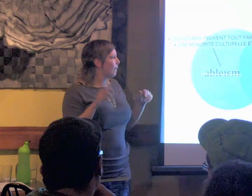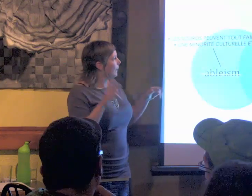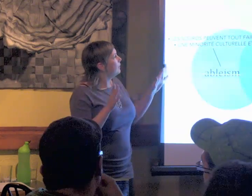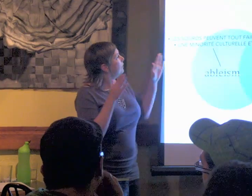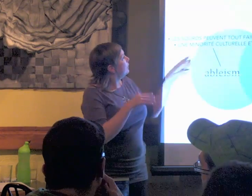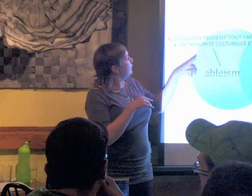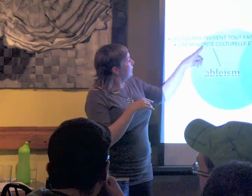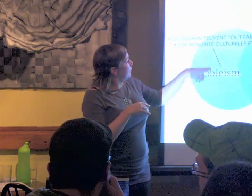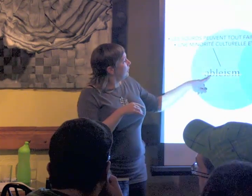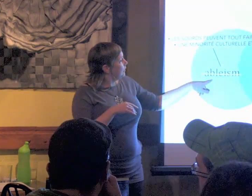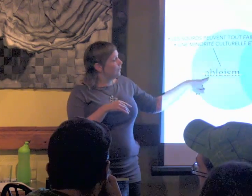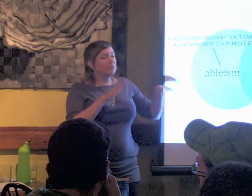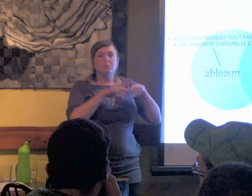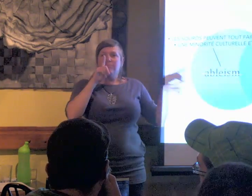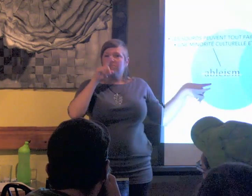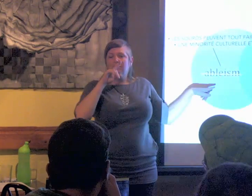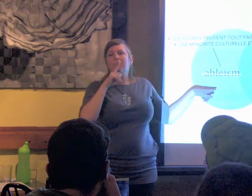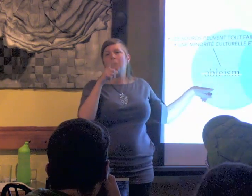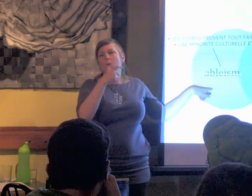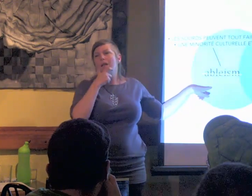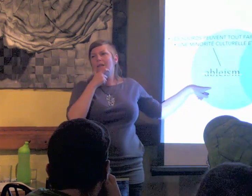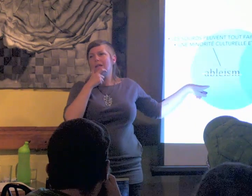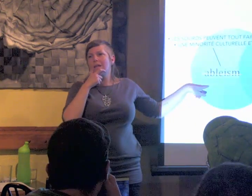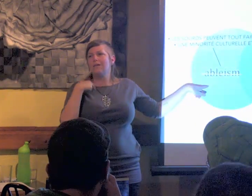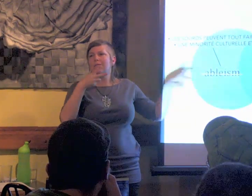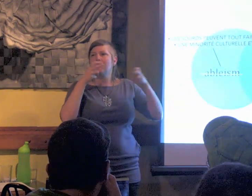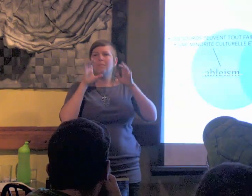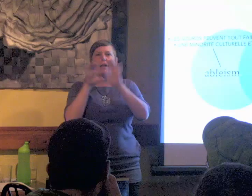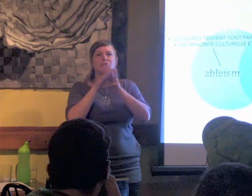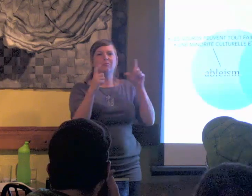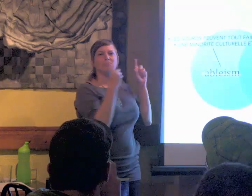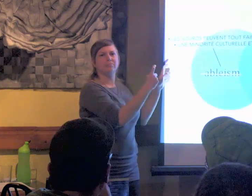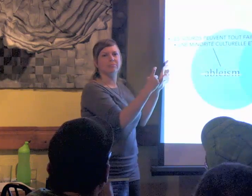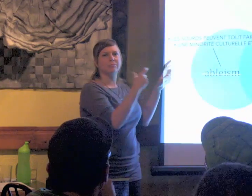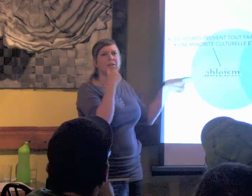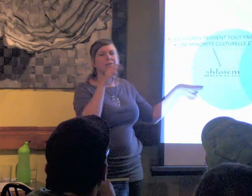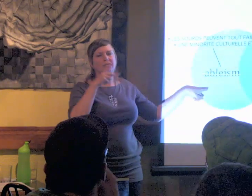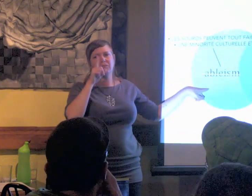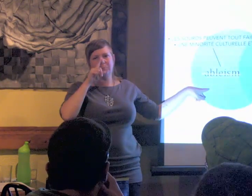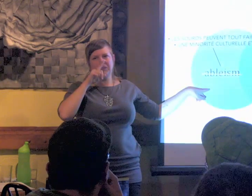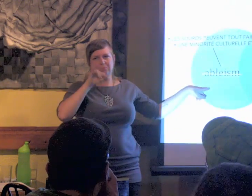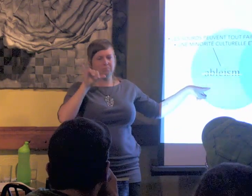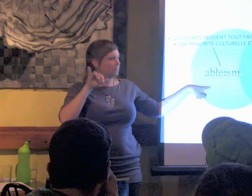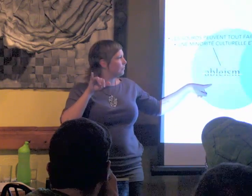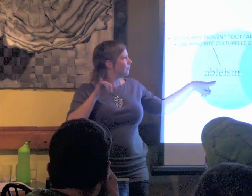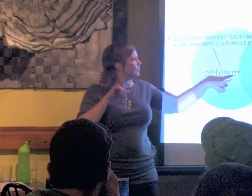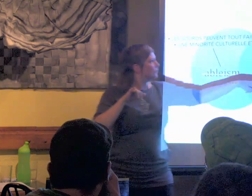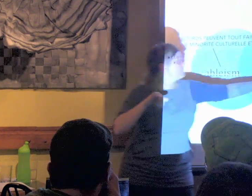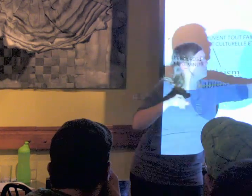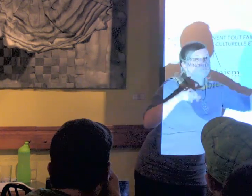des préjugés, c'est des mythes et ainsi de suite. Donc, il faut cesser de faire des comportements de cette nature-là ou avoir des attitudes de cette